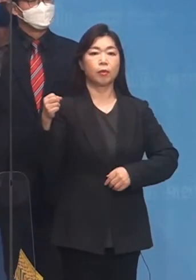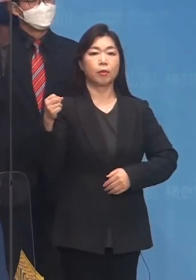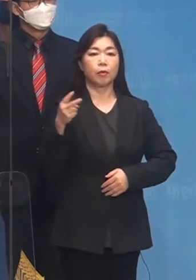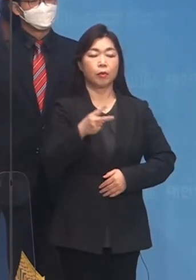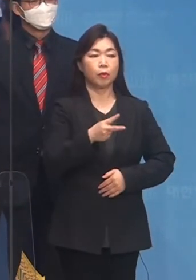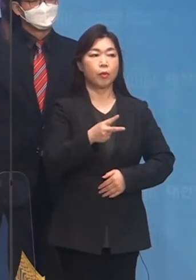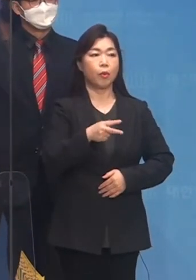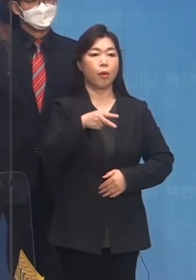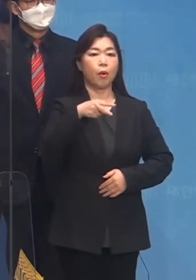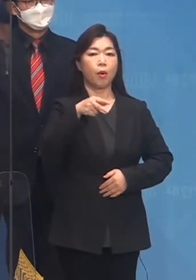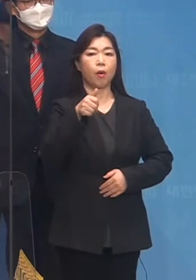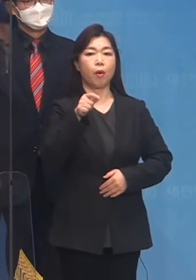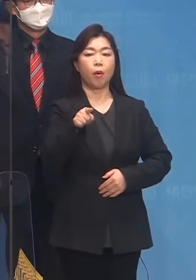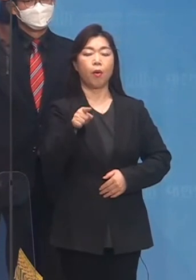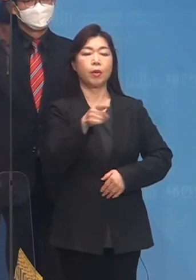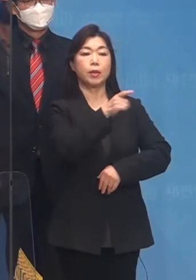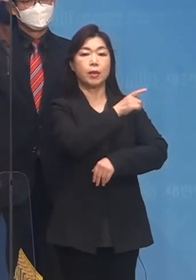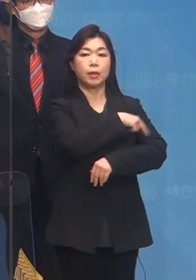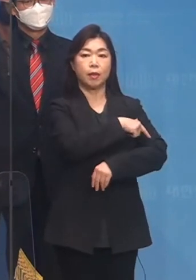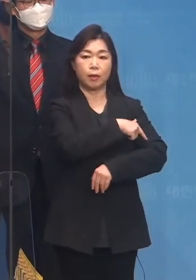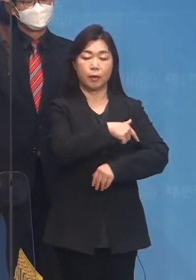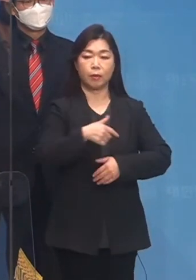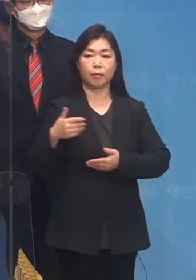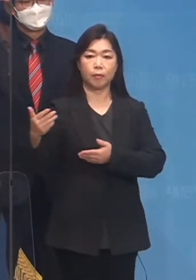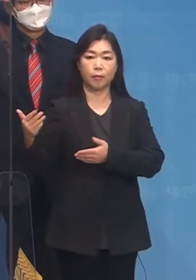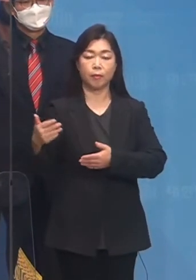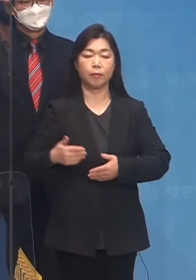다음 서정용 이사님,